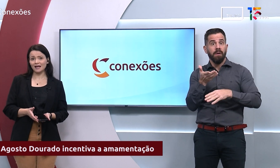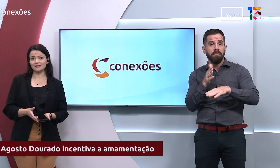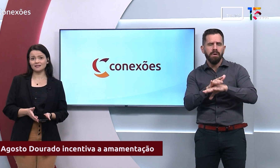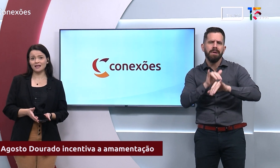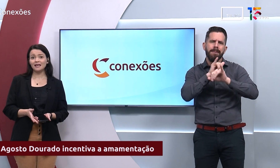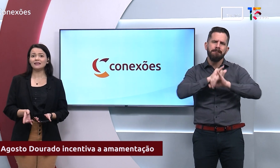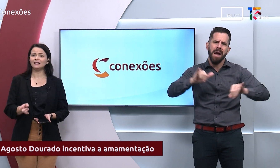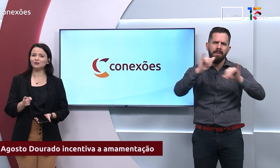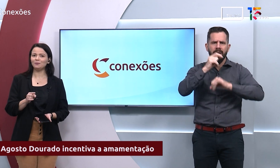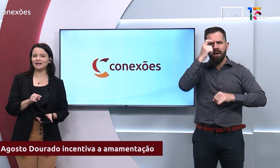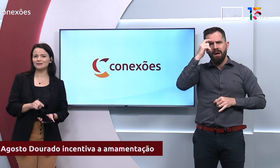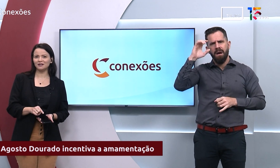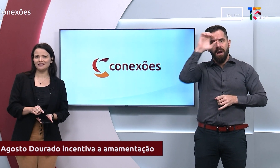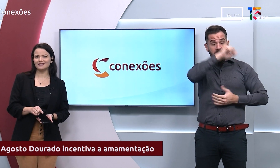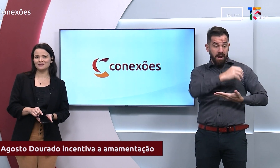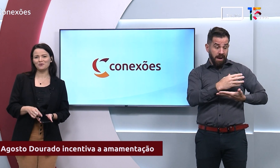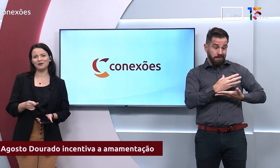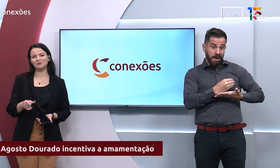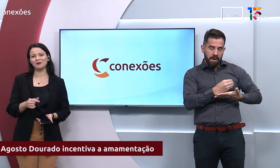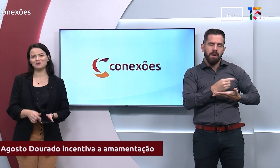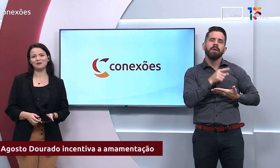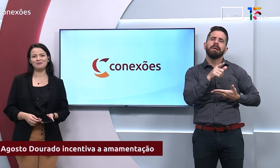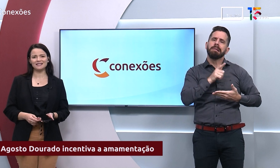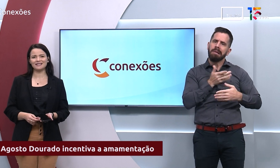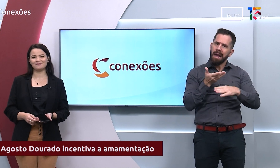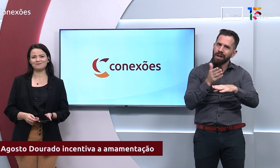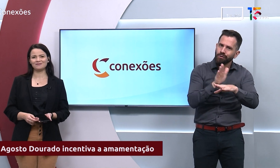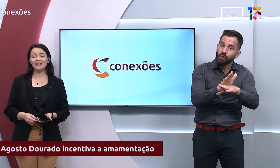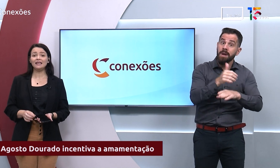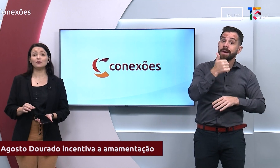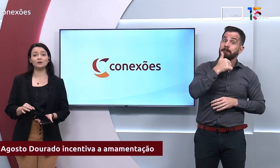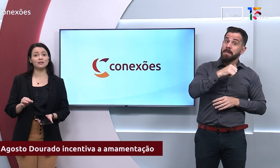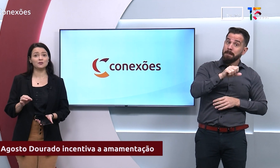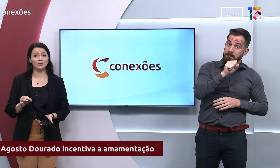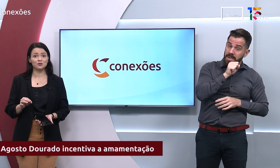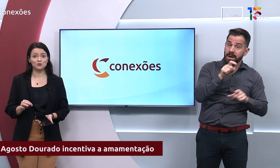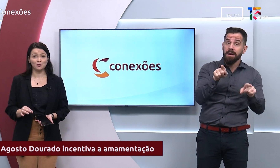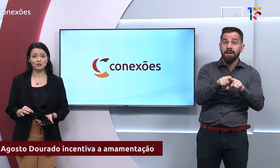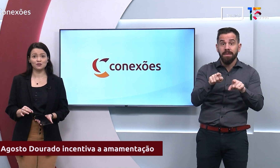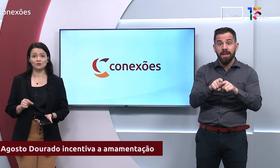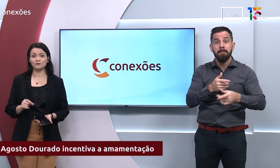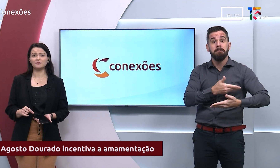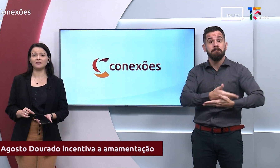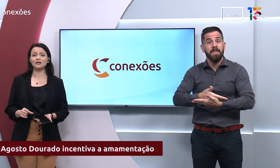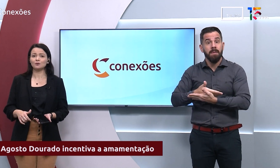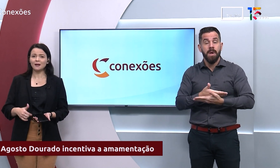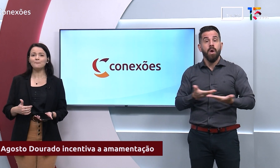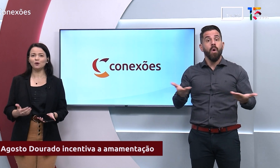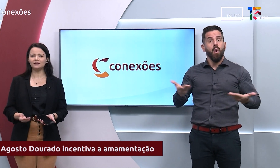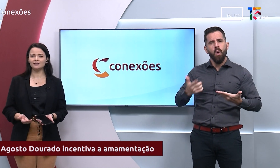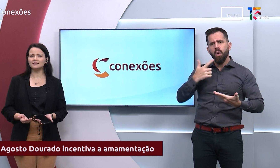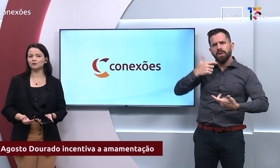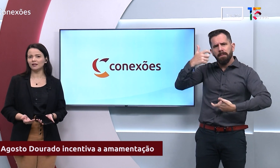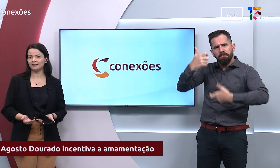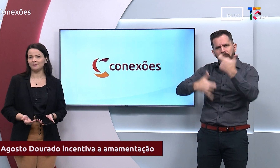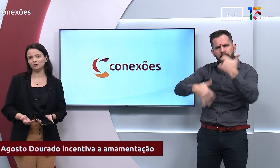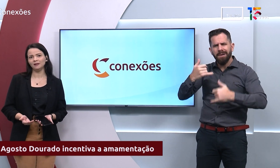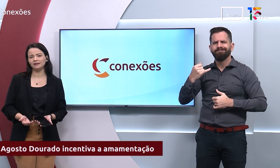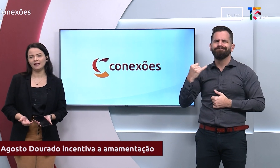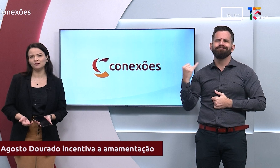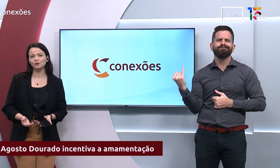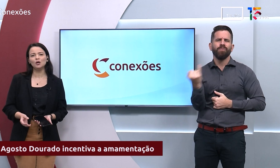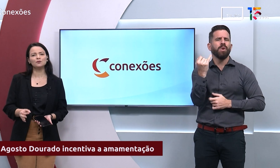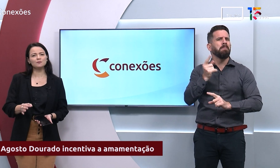amamentação traz, tanto para as mães quanto para os bebês. E no Conexões de hoje, nós vamos falar sobre a importância do